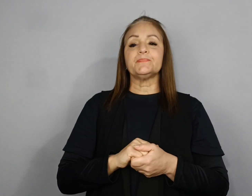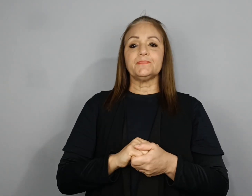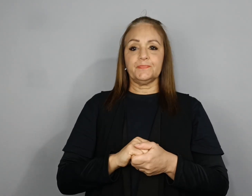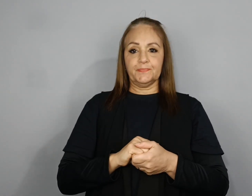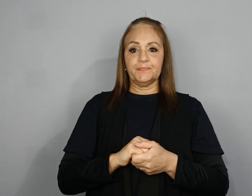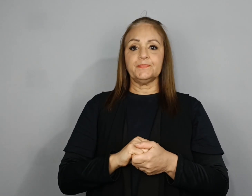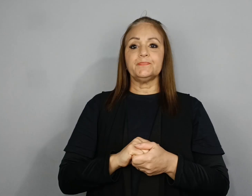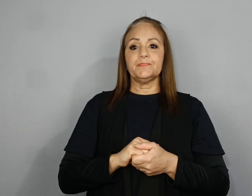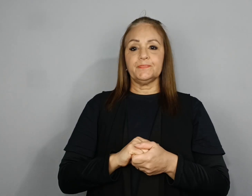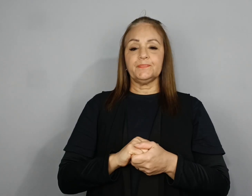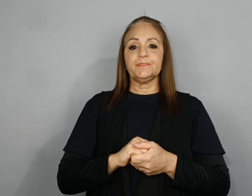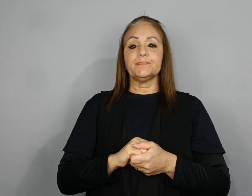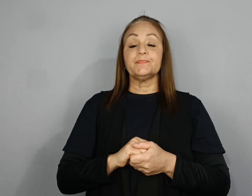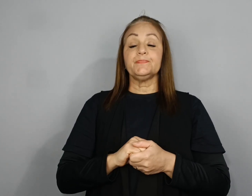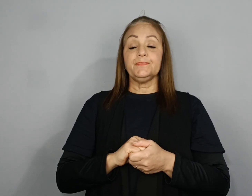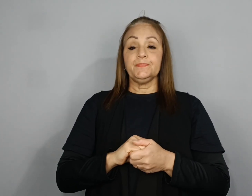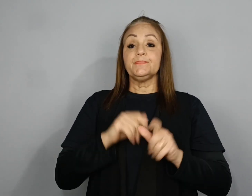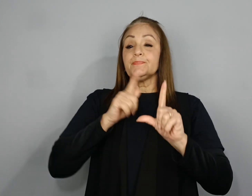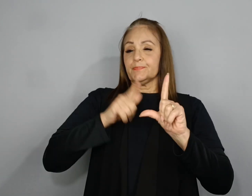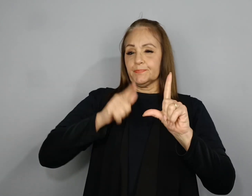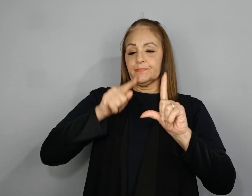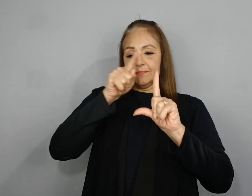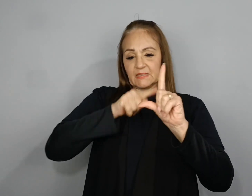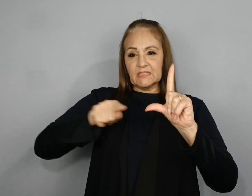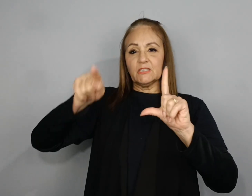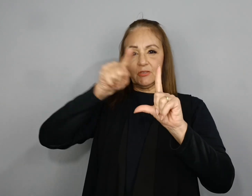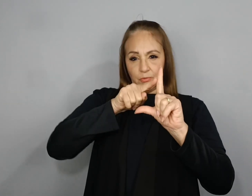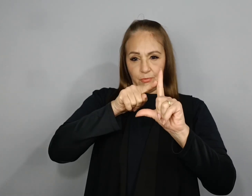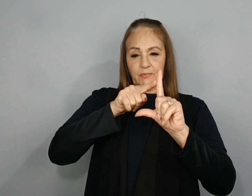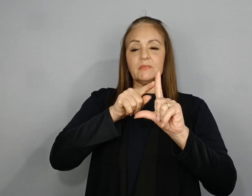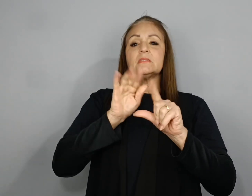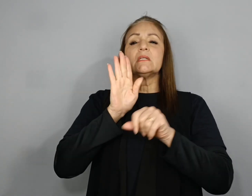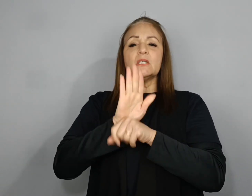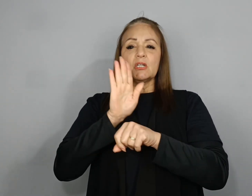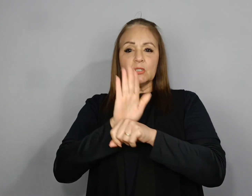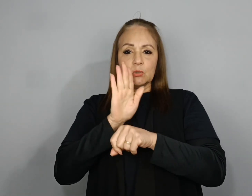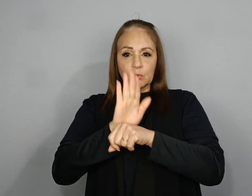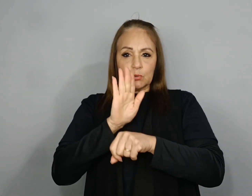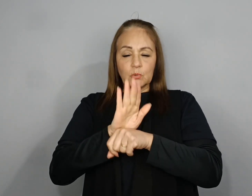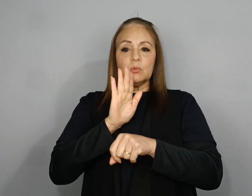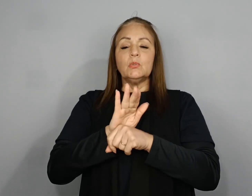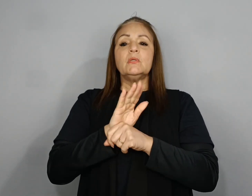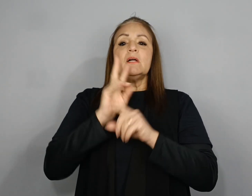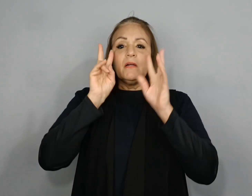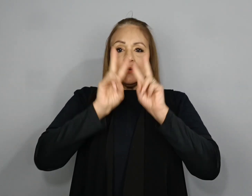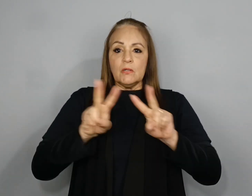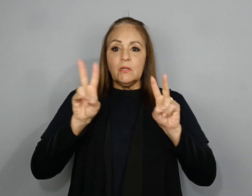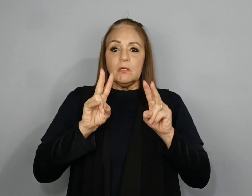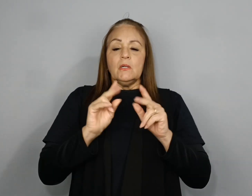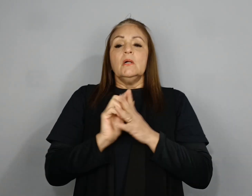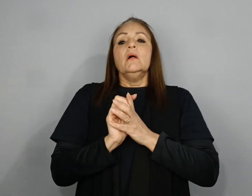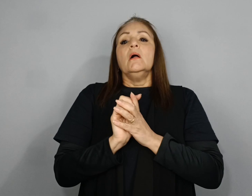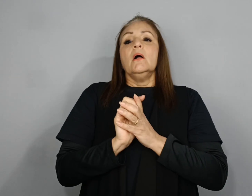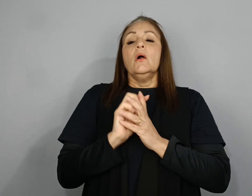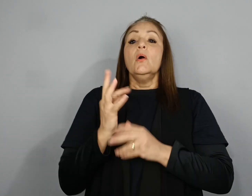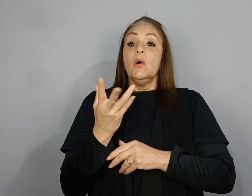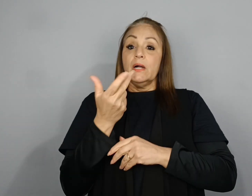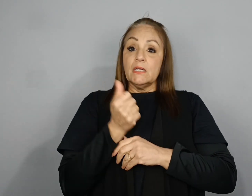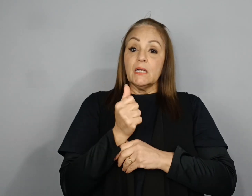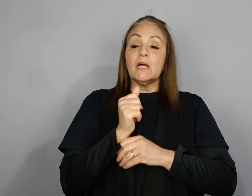Gráfico de setores. Ajuda a visualizar a porção de cada grupo, representa o todo. O total